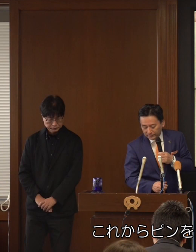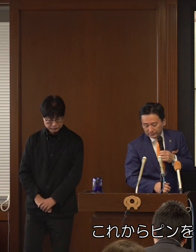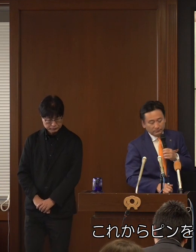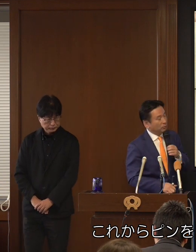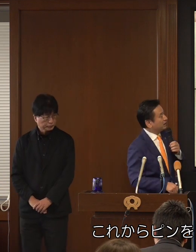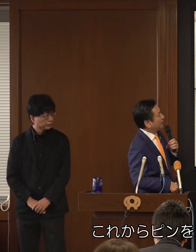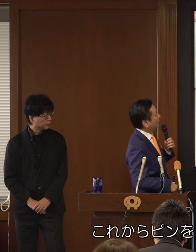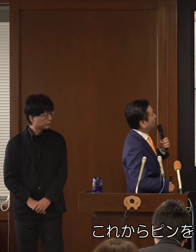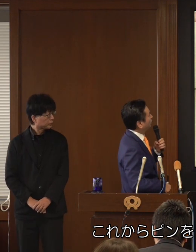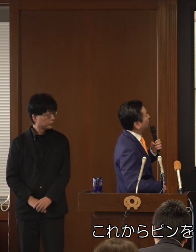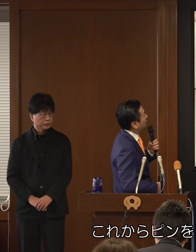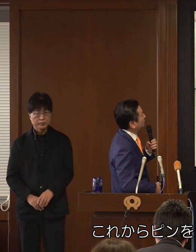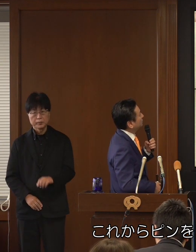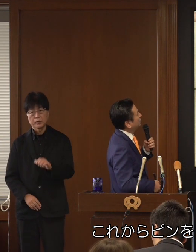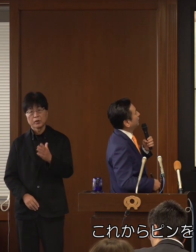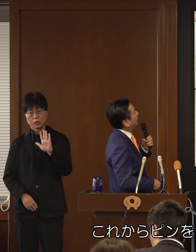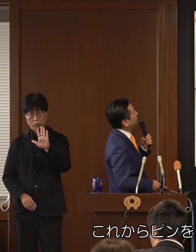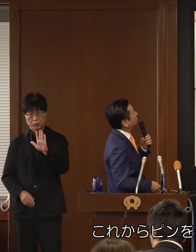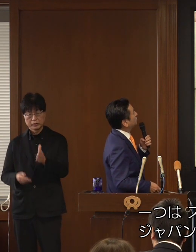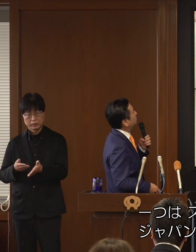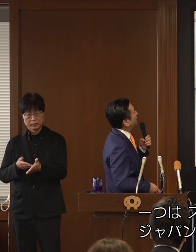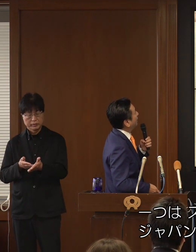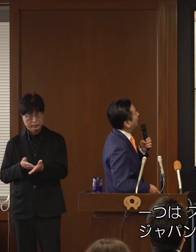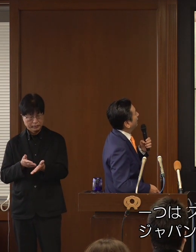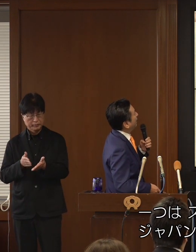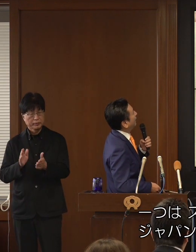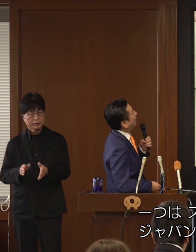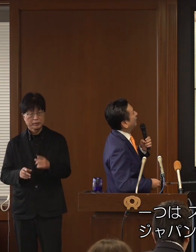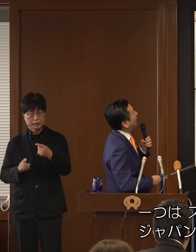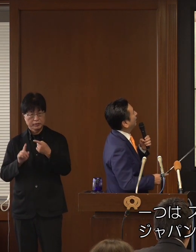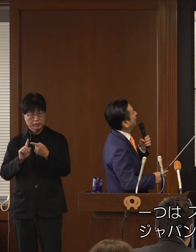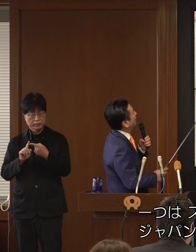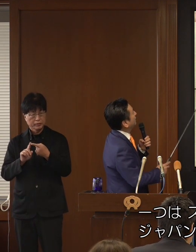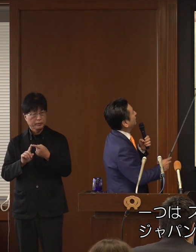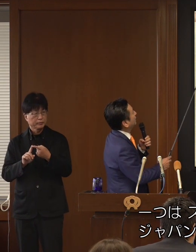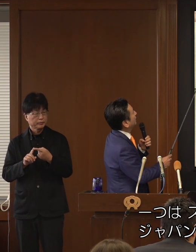5点申し上げたいと思います。一つは